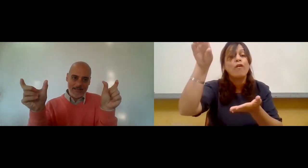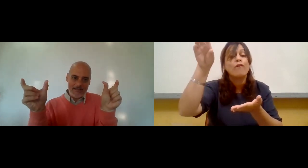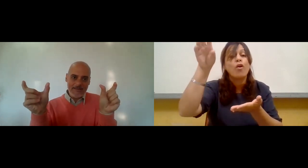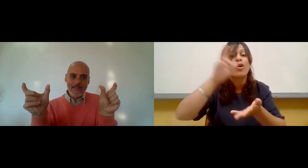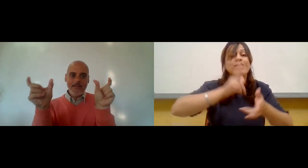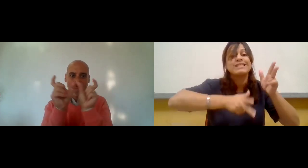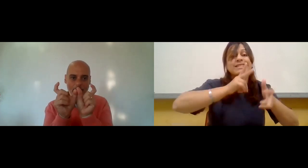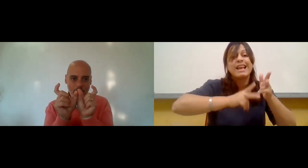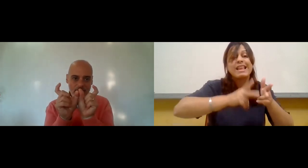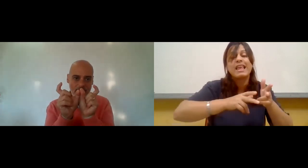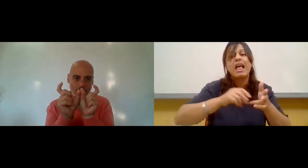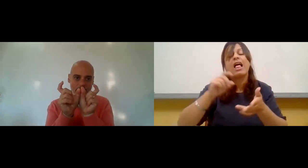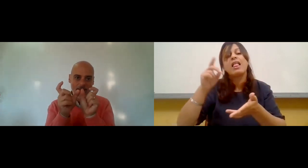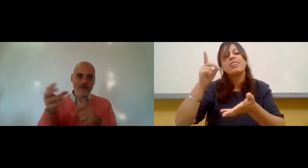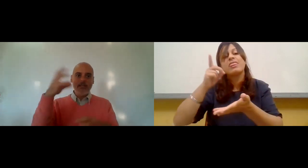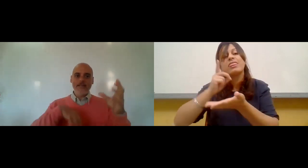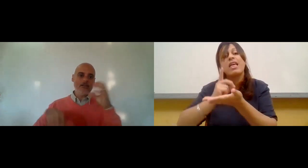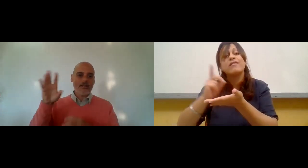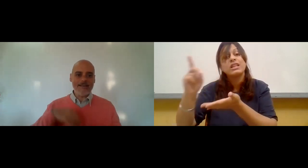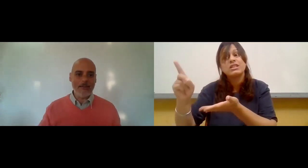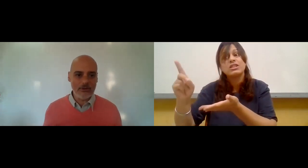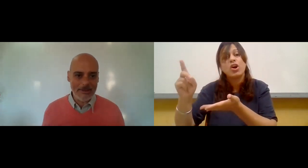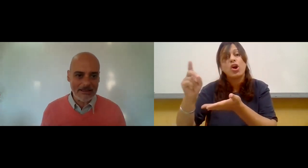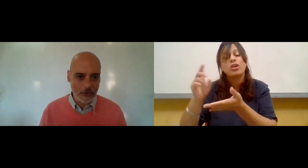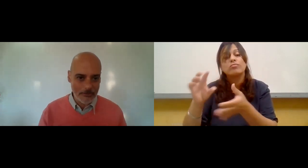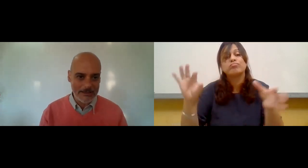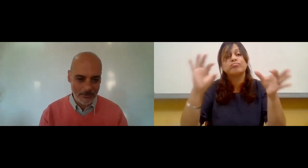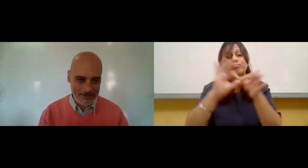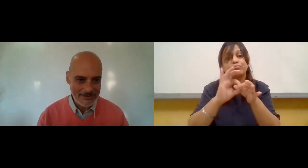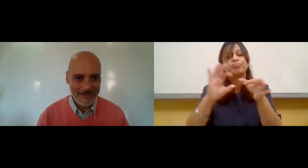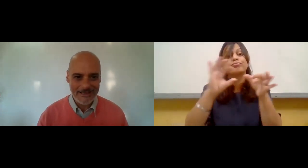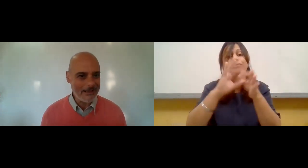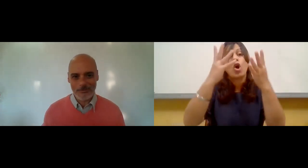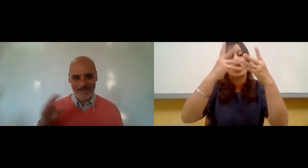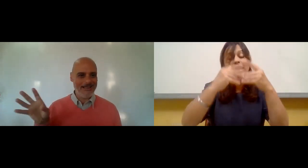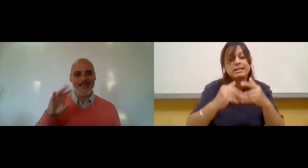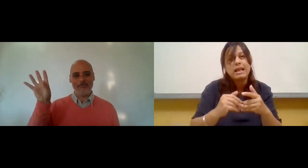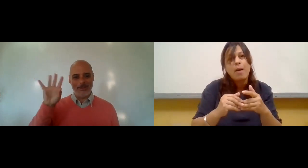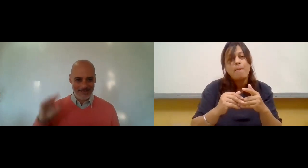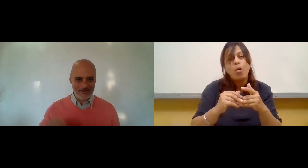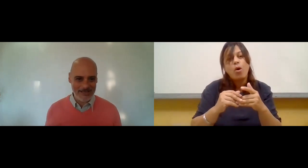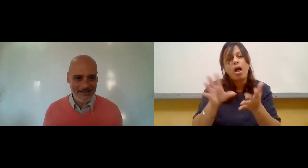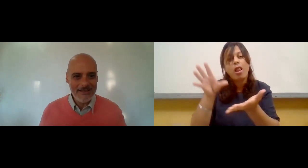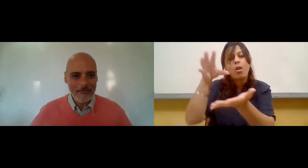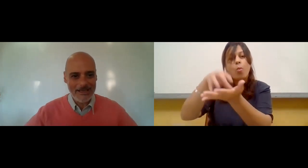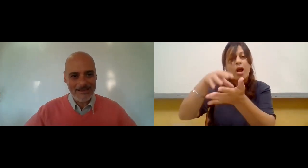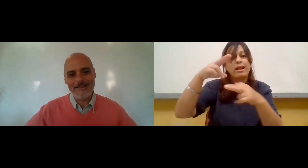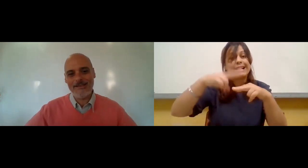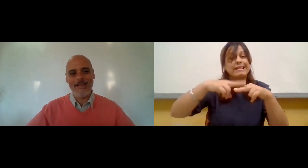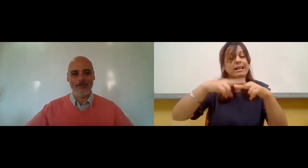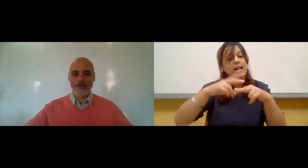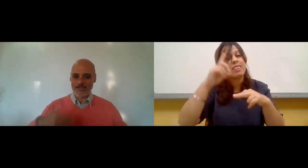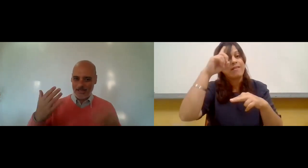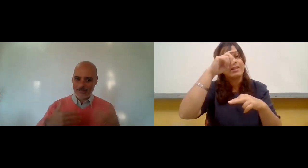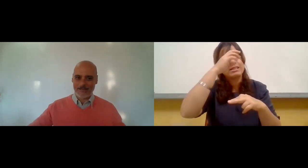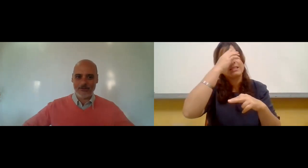lengua de señas, y juntamos los videos y los organizamos en una plataforma que es re complicada, y después algún día van a tener acceso a